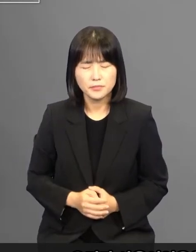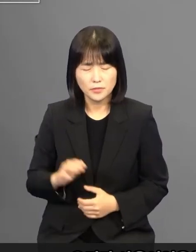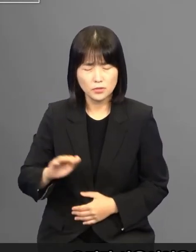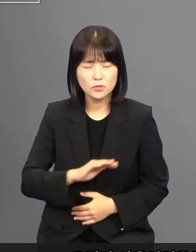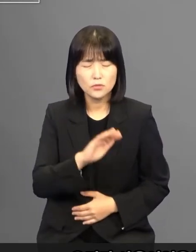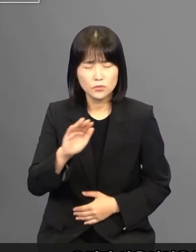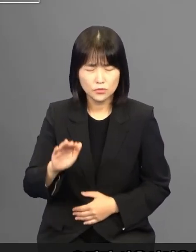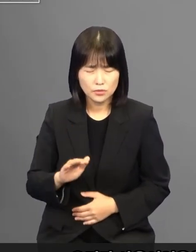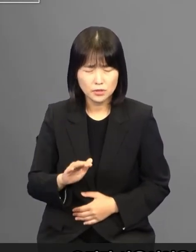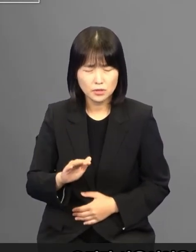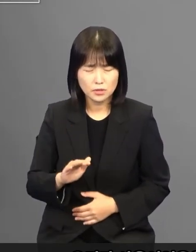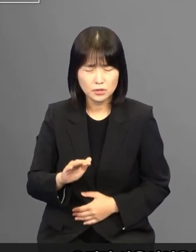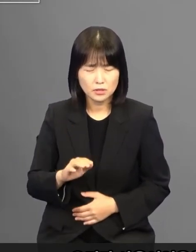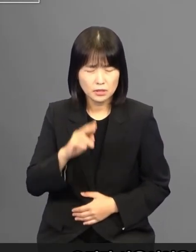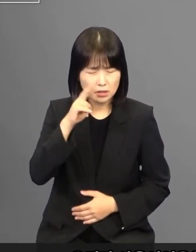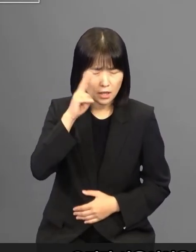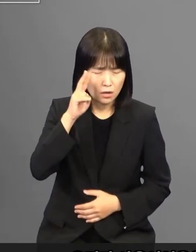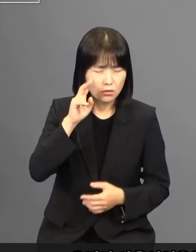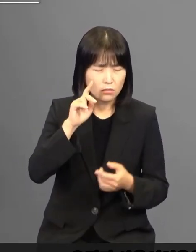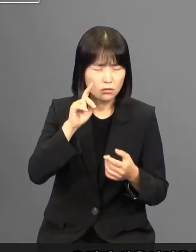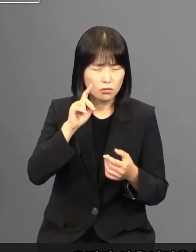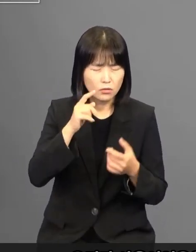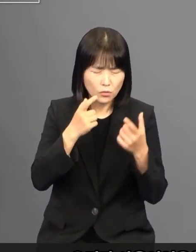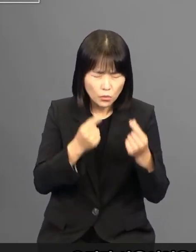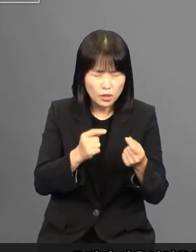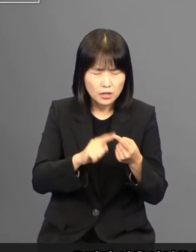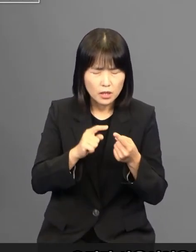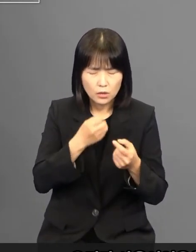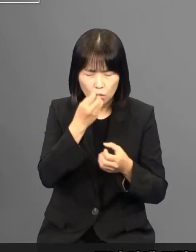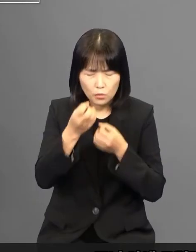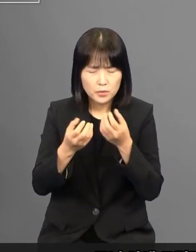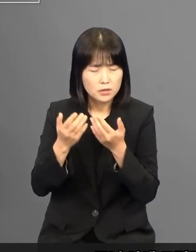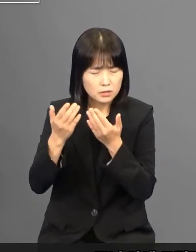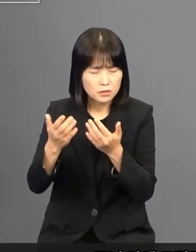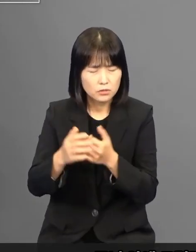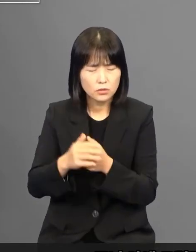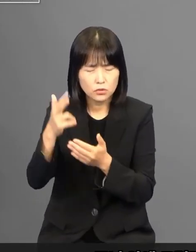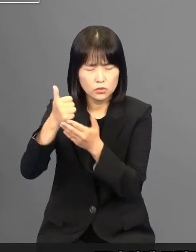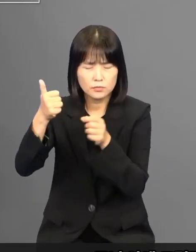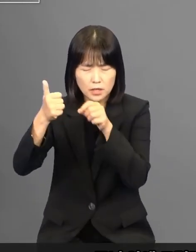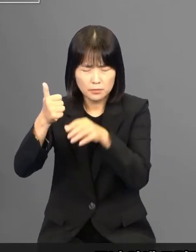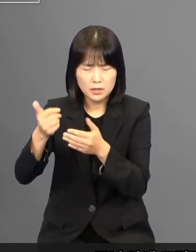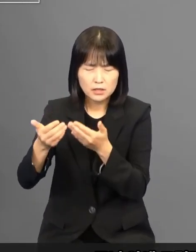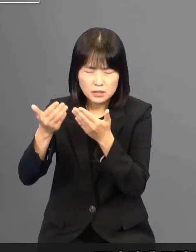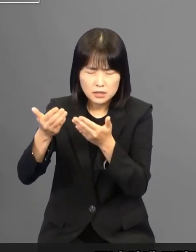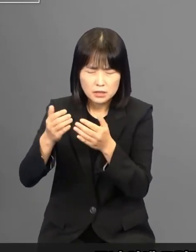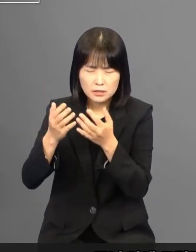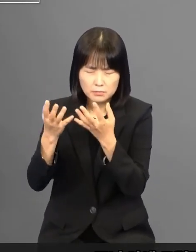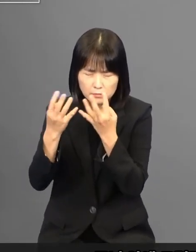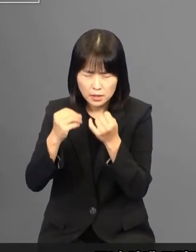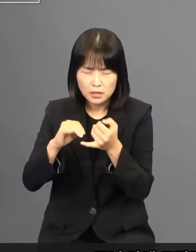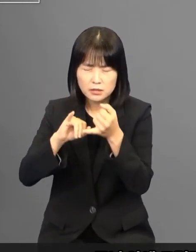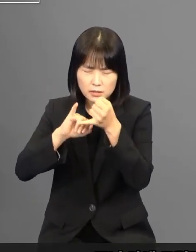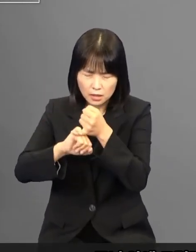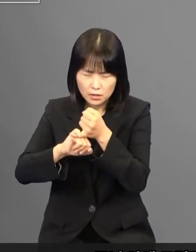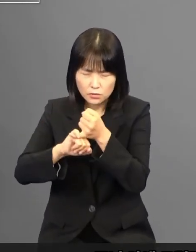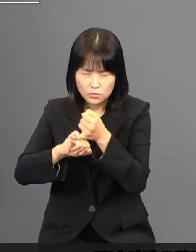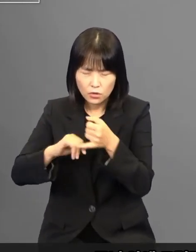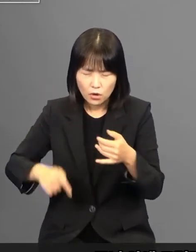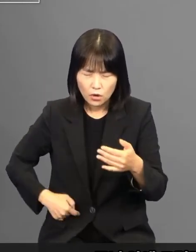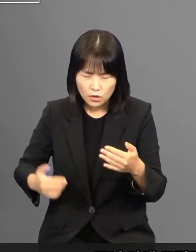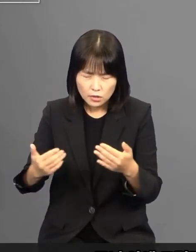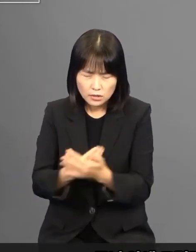우리가 사울이었음을 이 시간 다시 한번 고백하며 주님 앞에 드렸던 수많은 언약과